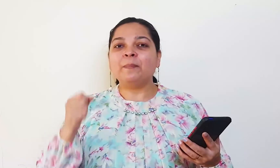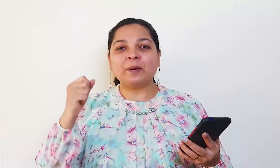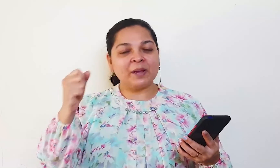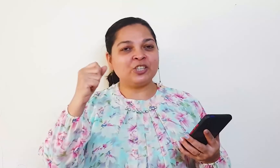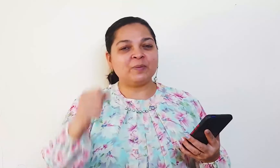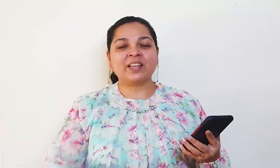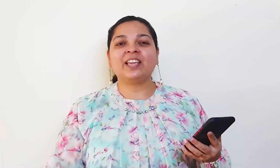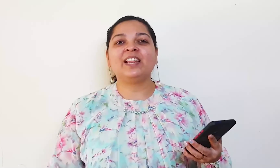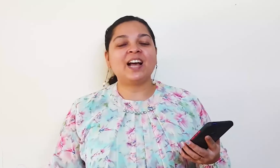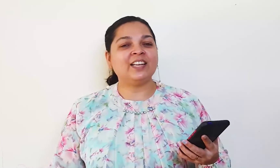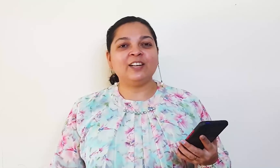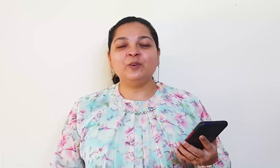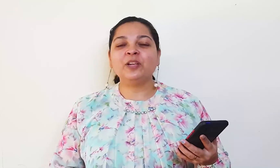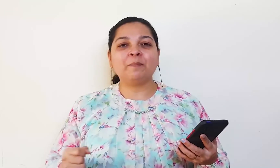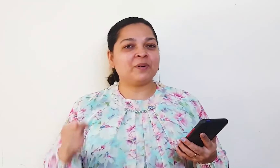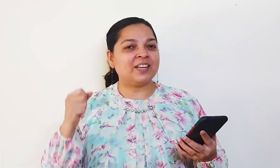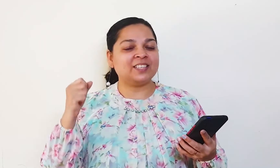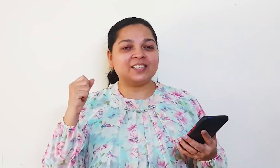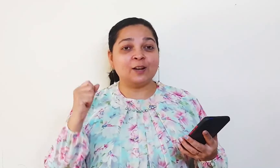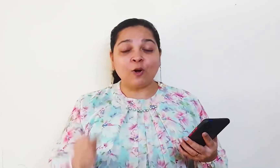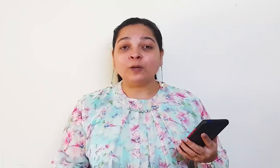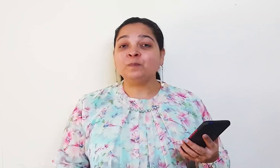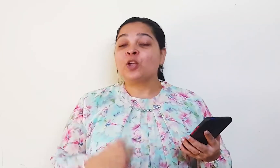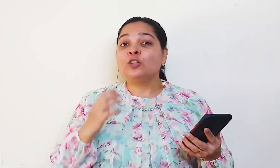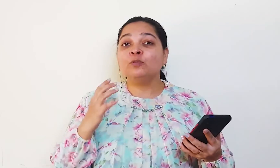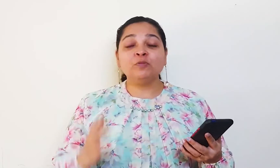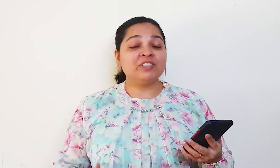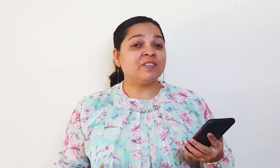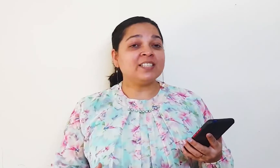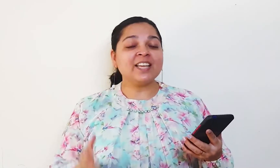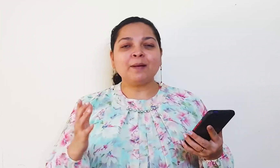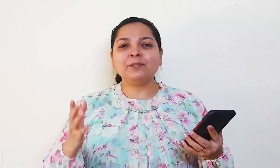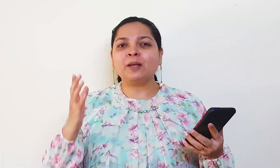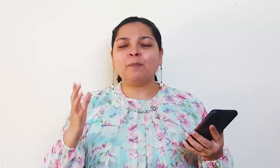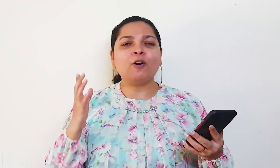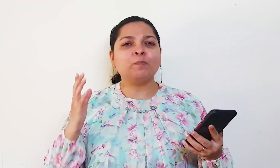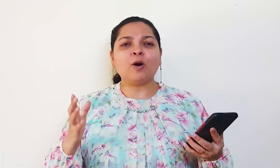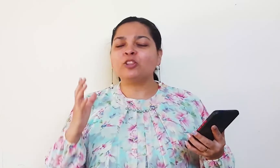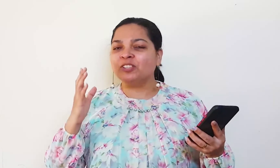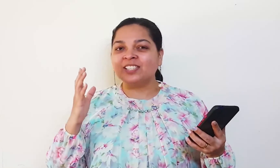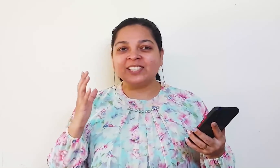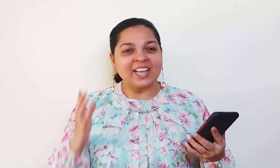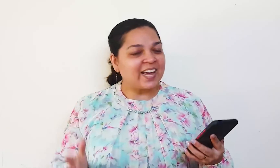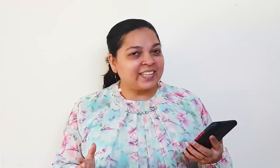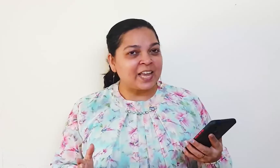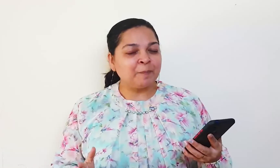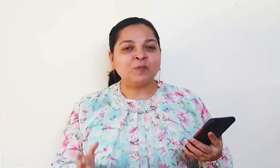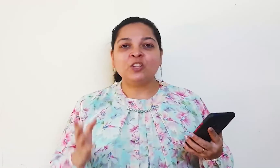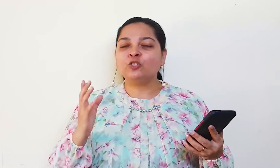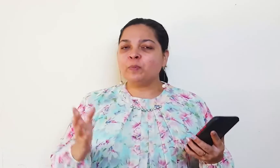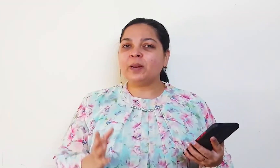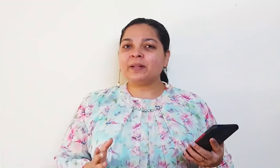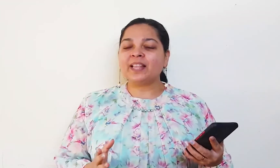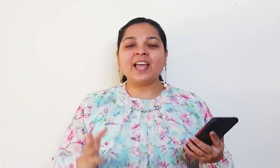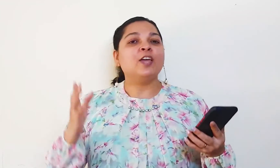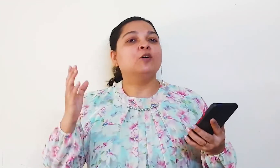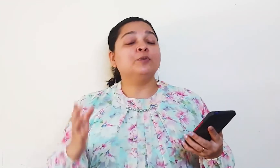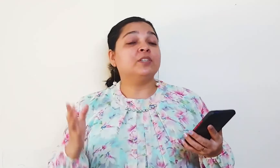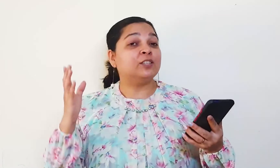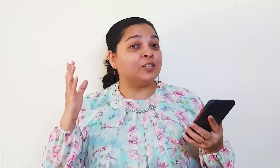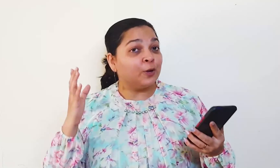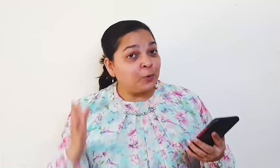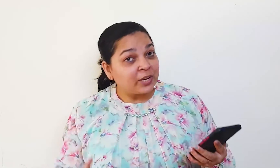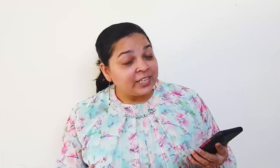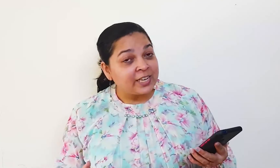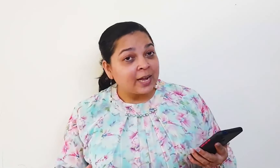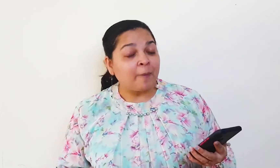र आफ्नो गवाई पनि हामीलाई अवश्य बाँड्नु होला कि तपाईँको जीवनमा के परिवर्तन तपाईँले ल्याउनु भयो भनेर